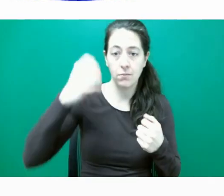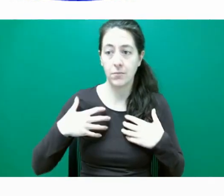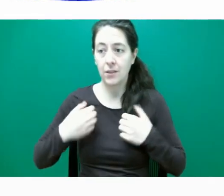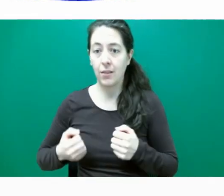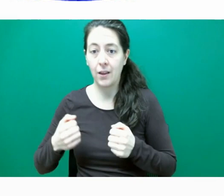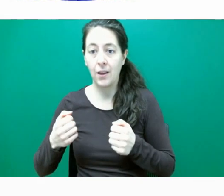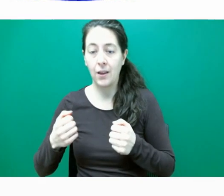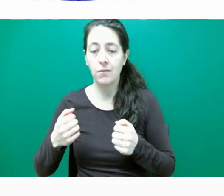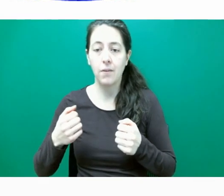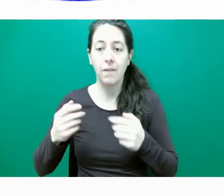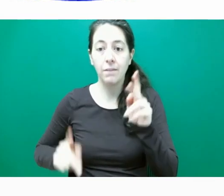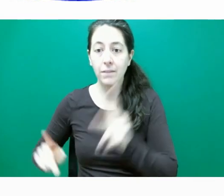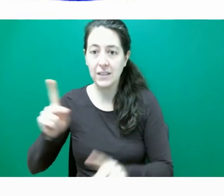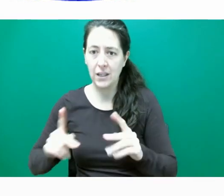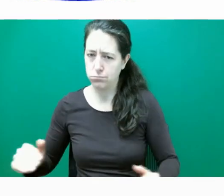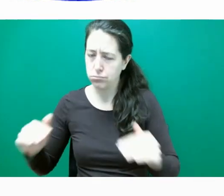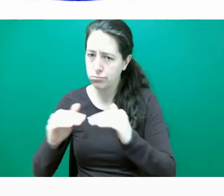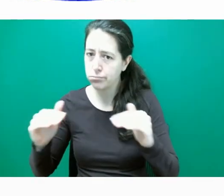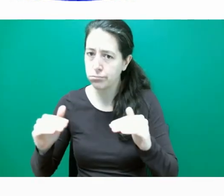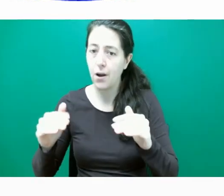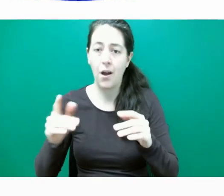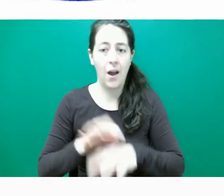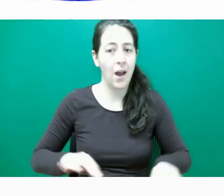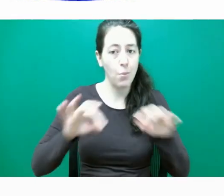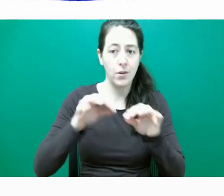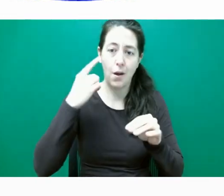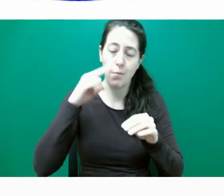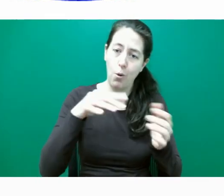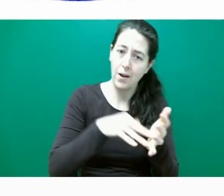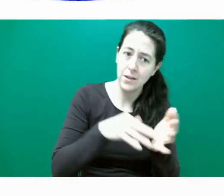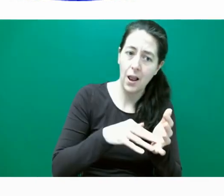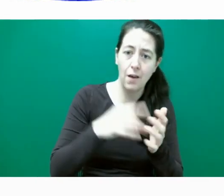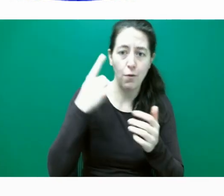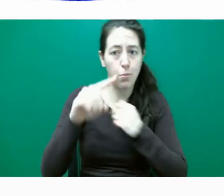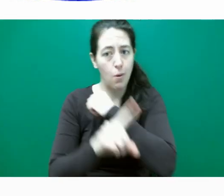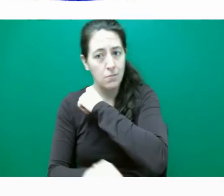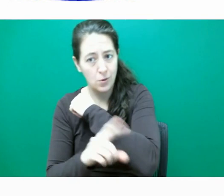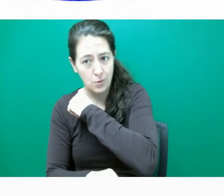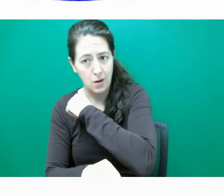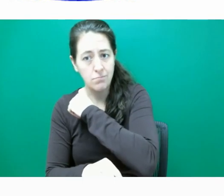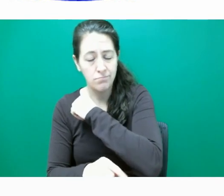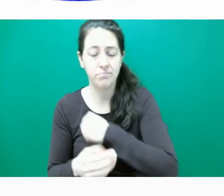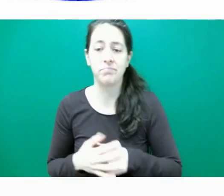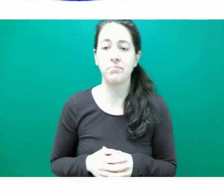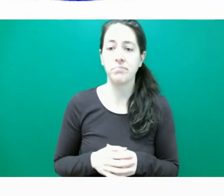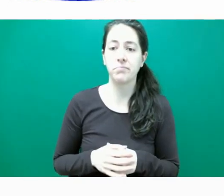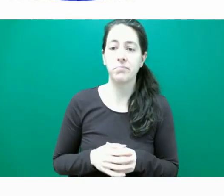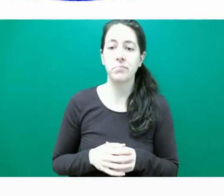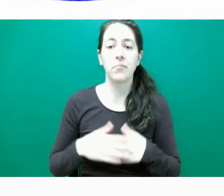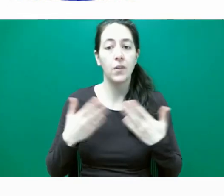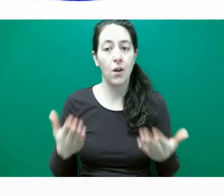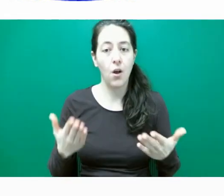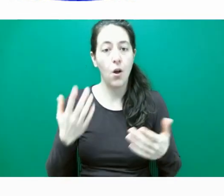membres du personnel et pour les élèves aussi. On est très conscients de ça. C'est tout aussi important que la santé physique. Et donc, pour la